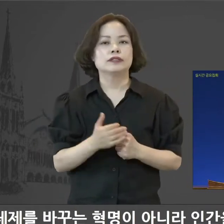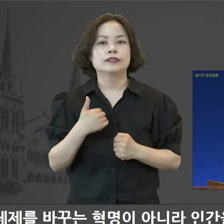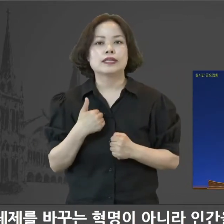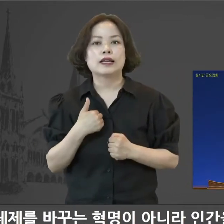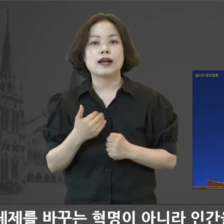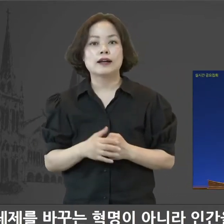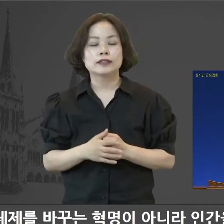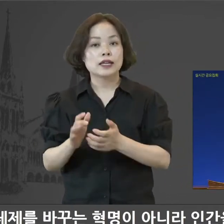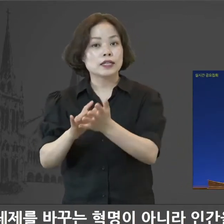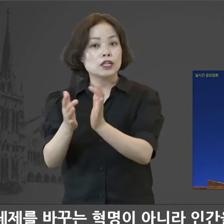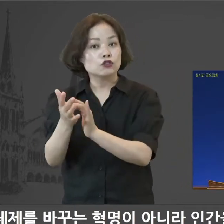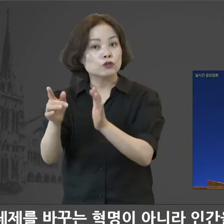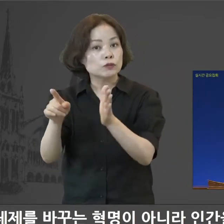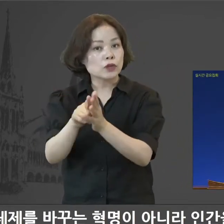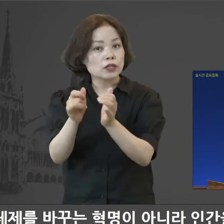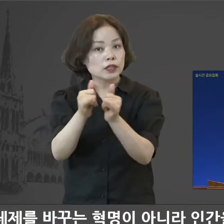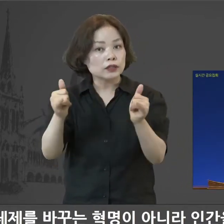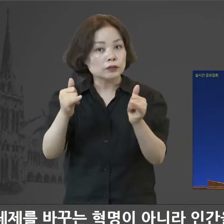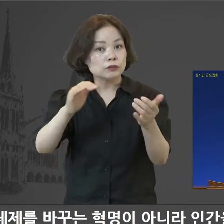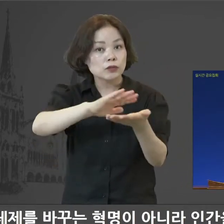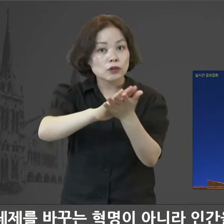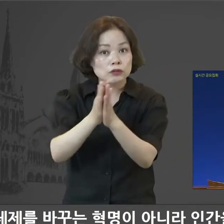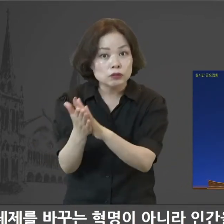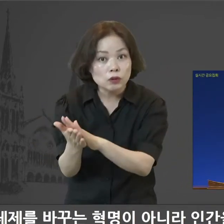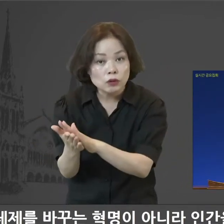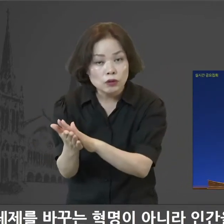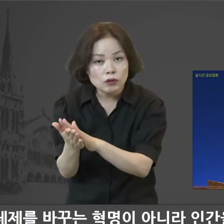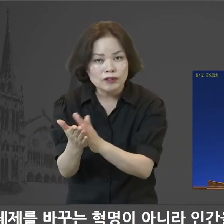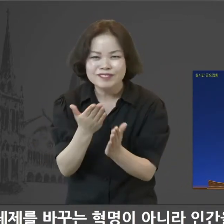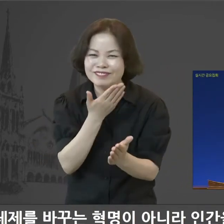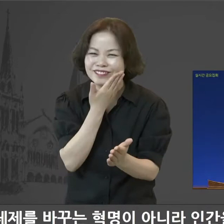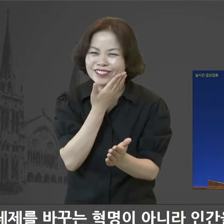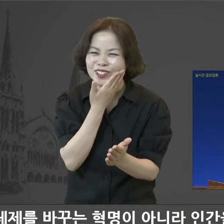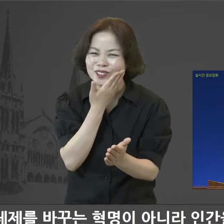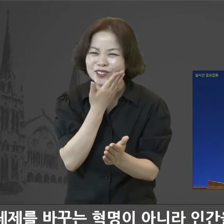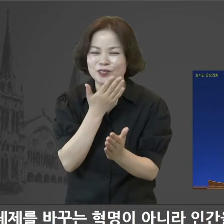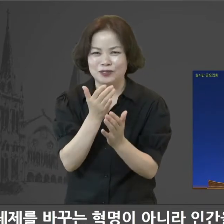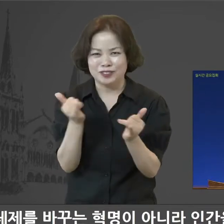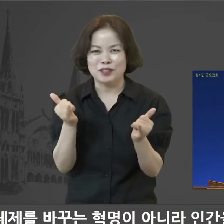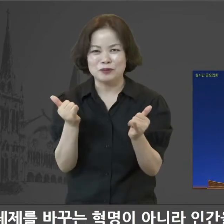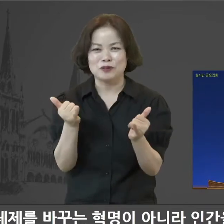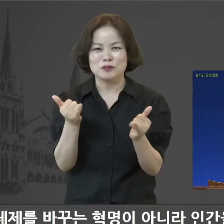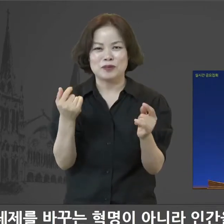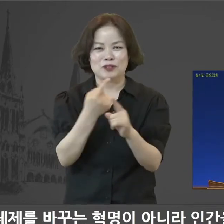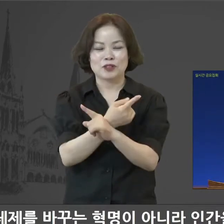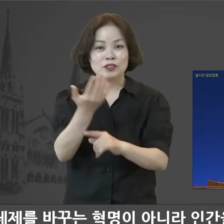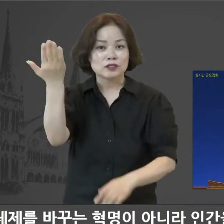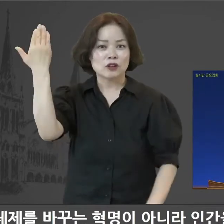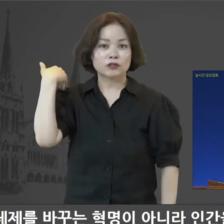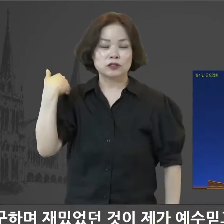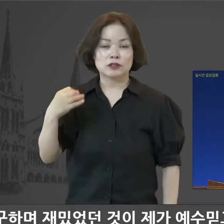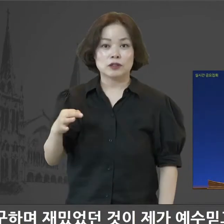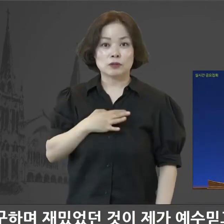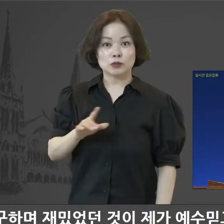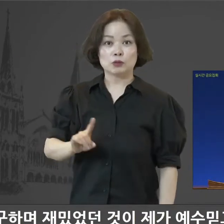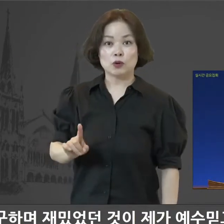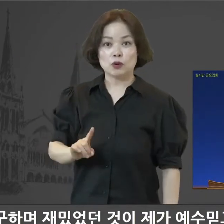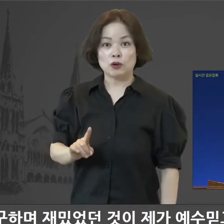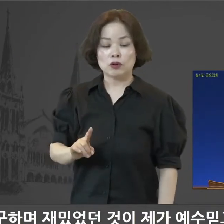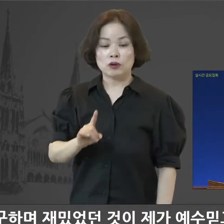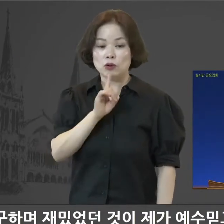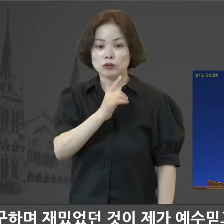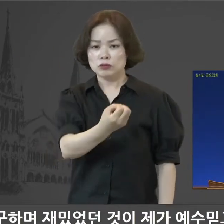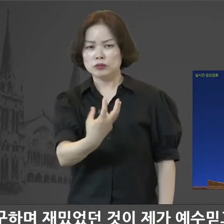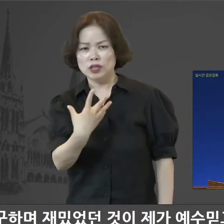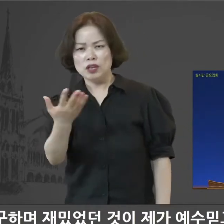제가 예수 믿고 인간이 바뀌었지 않습니까? 귀염둥이로. 과거에는 제가 깜짝 놀랐던 게, 어떤